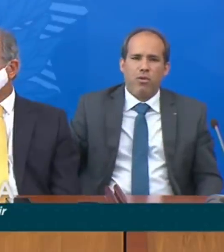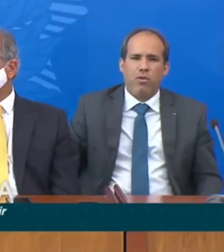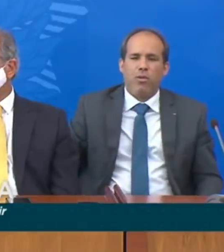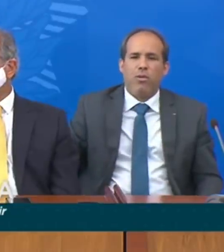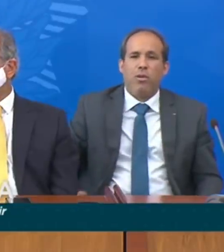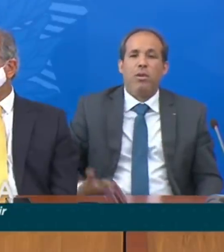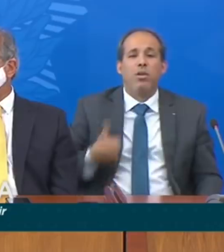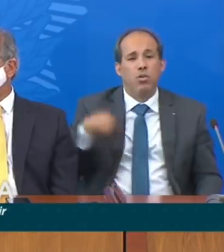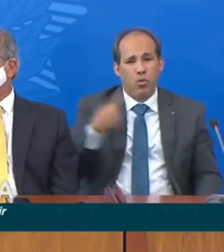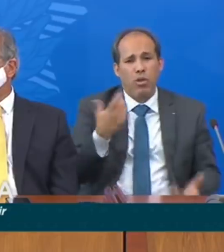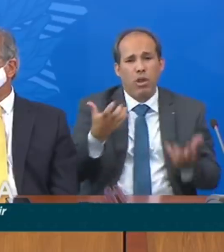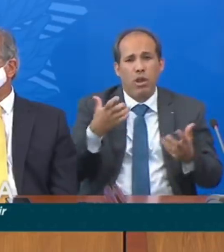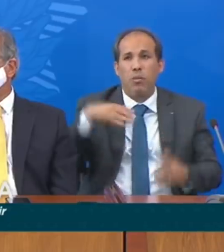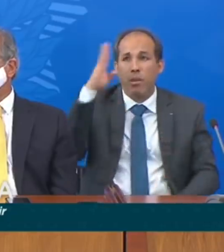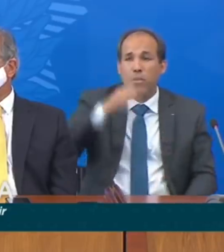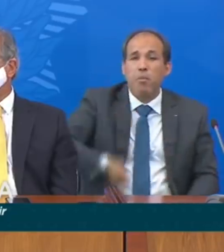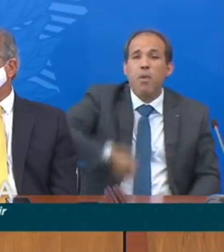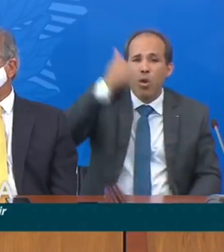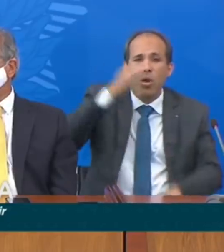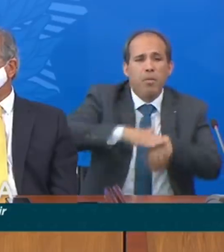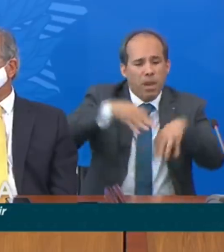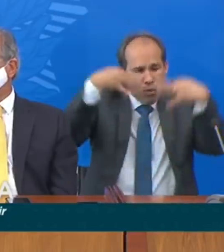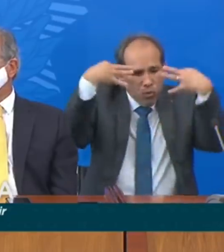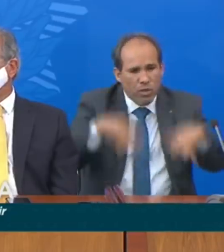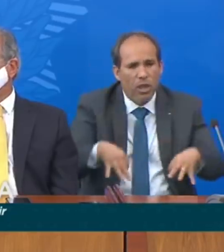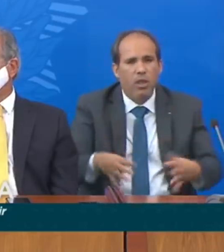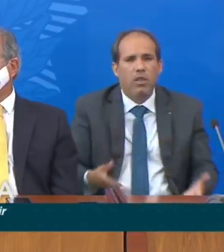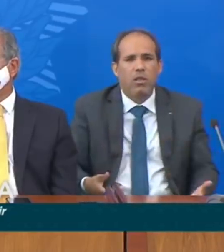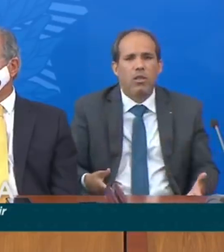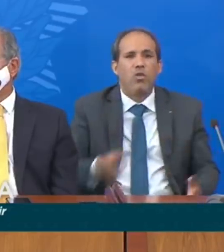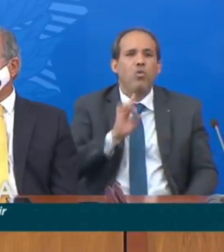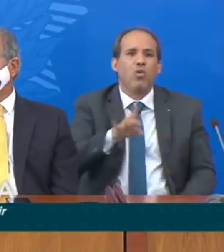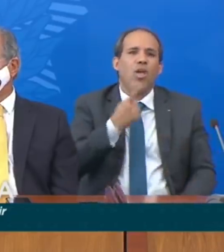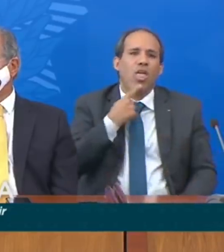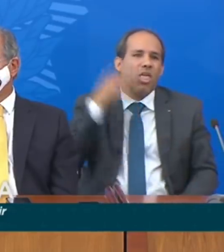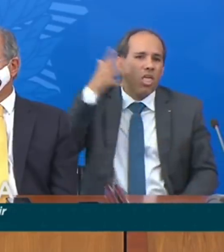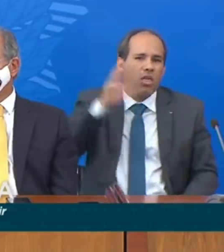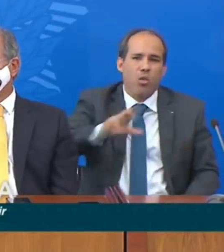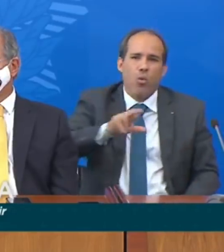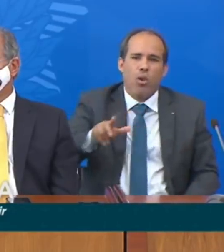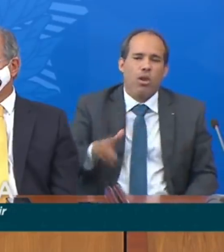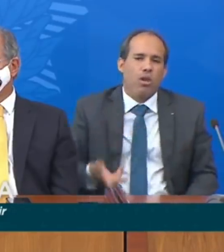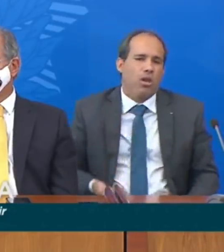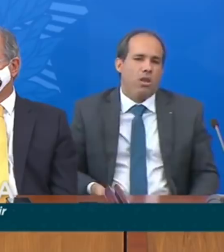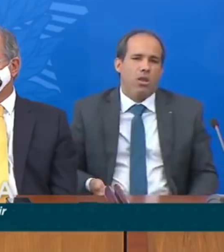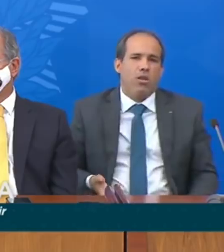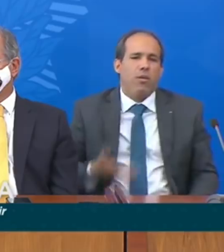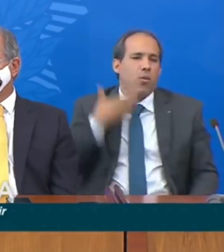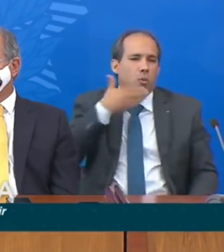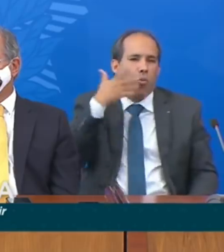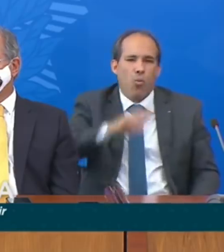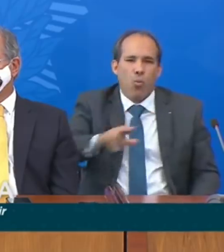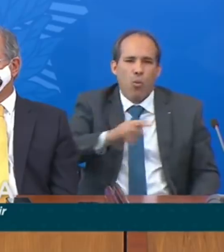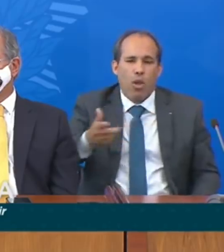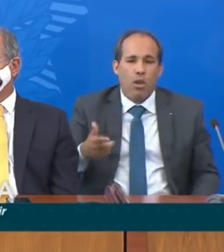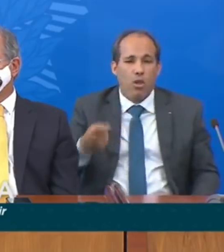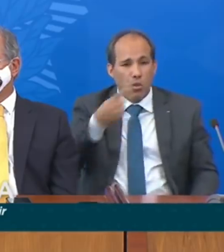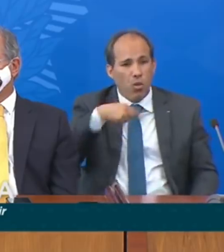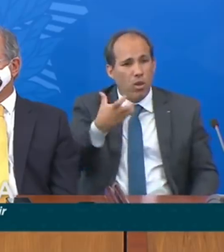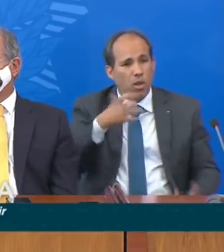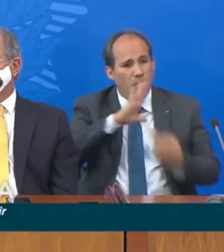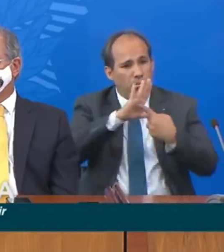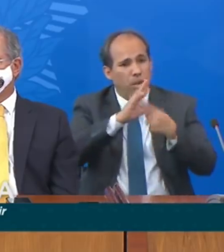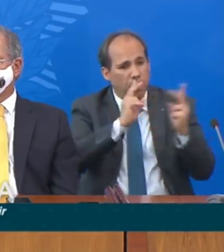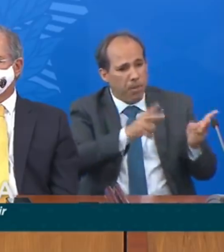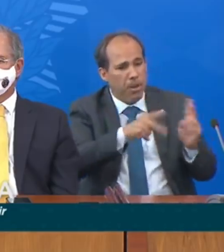Brasil melhor e mais justo, e não apenas no discurso, mas com ações como essa que pretendemos, se